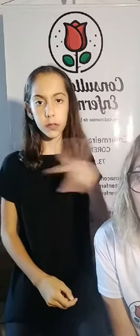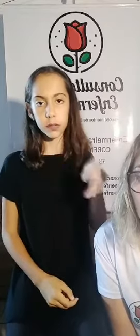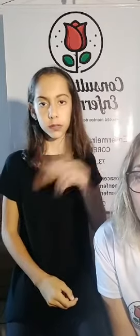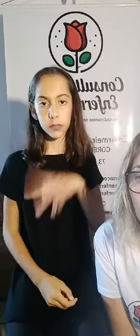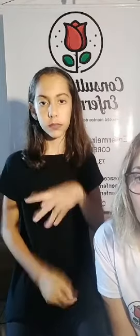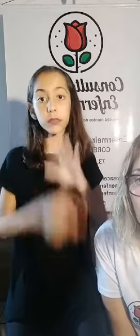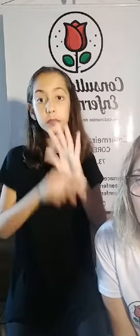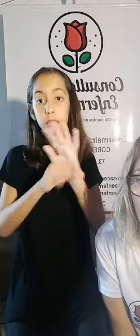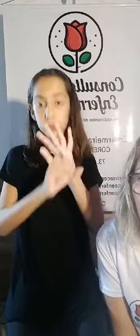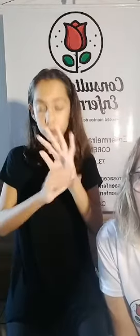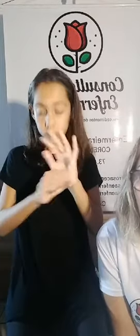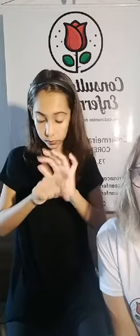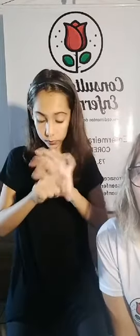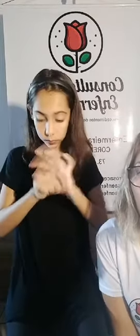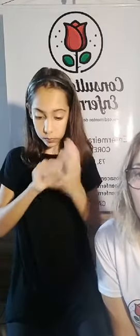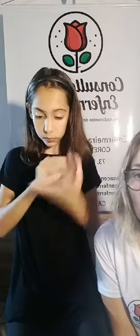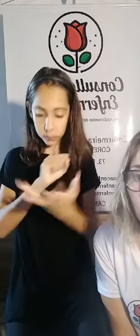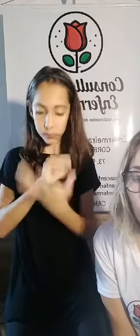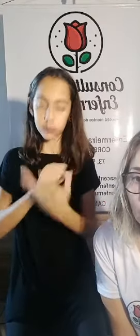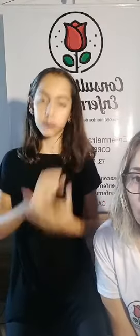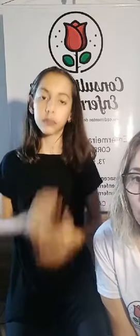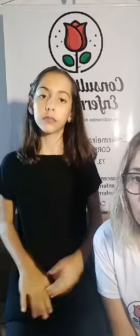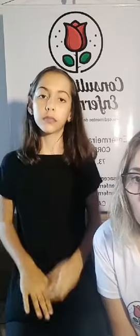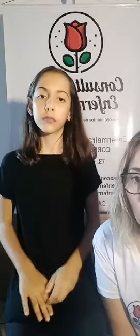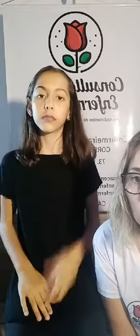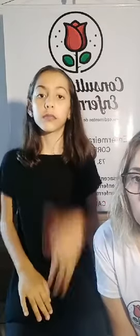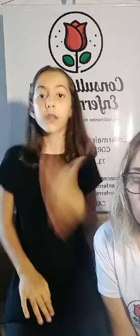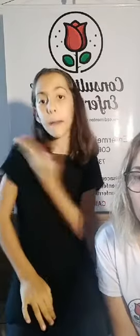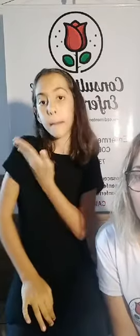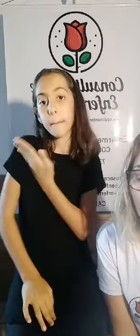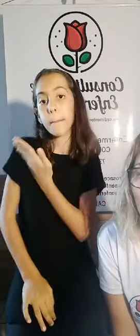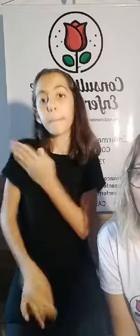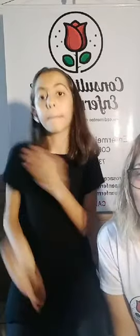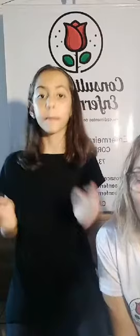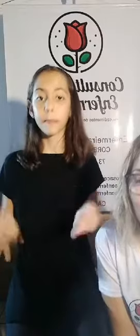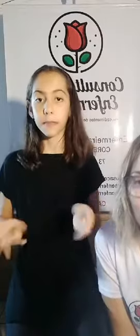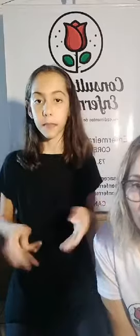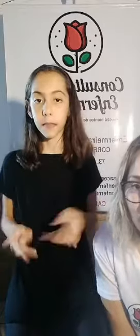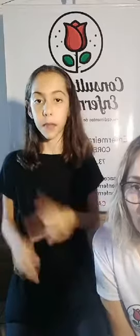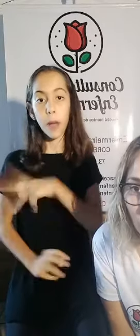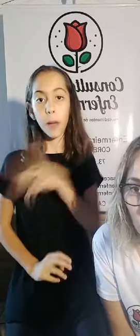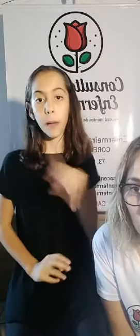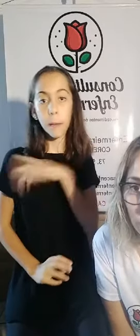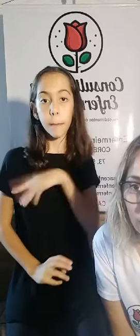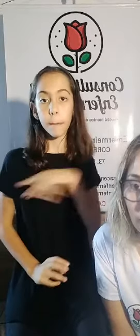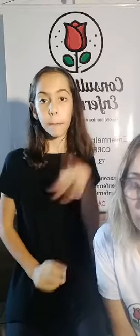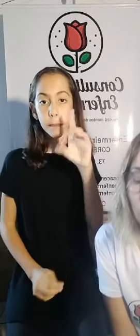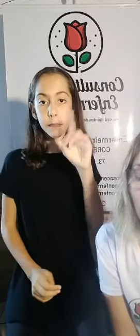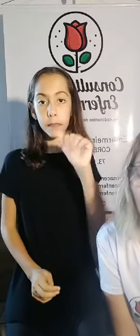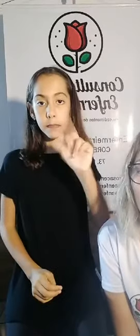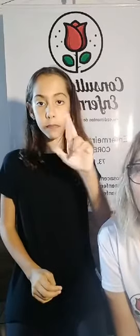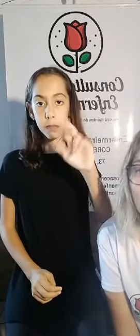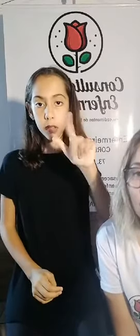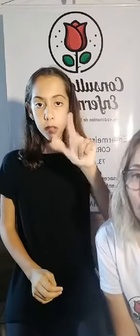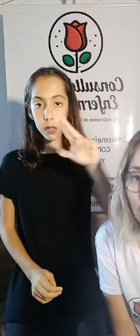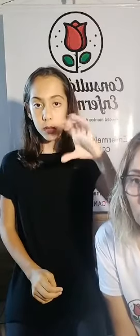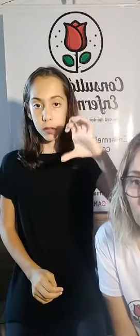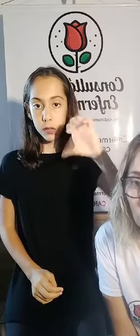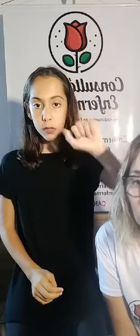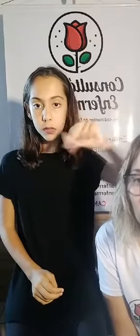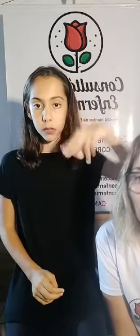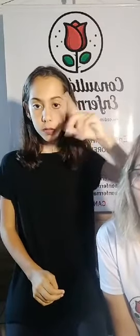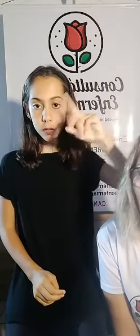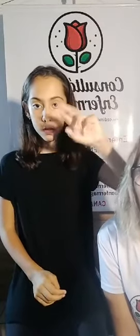devido à pandemia. A nossa convidada hoje é a professora Darluce Andrade,